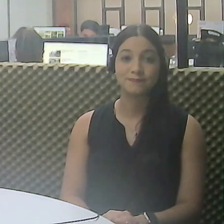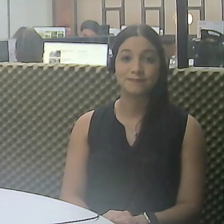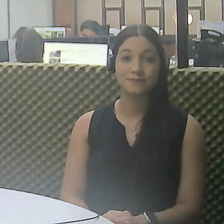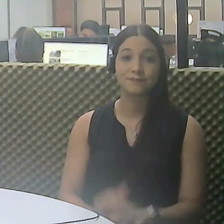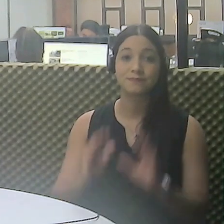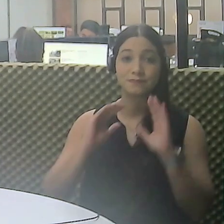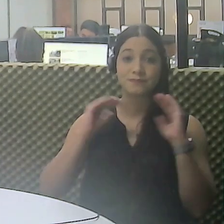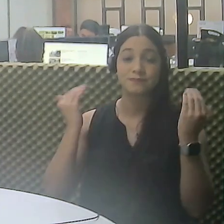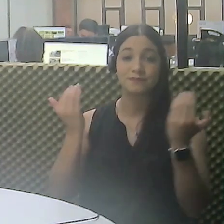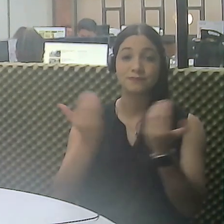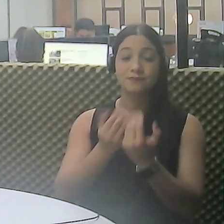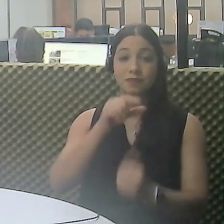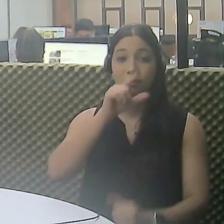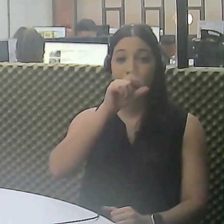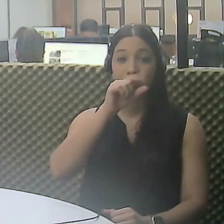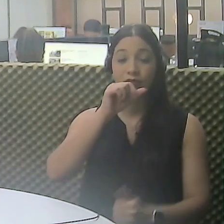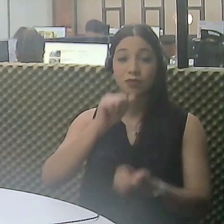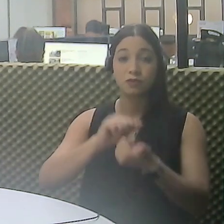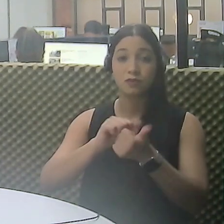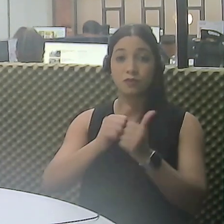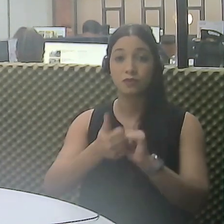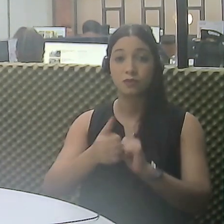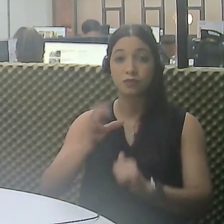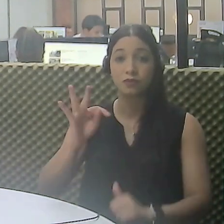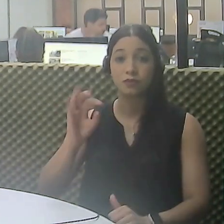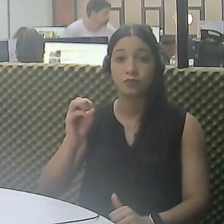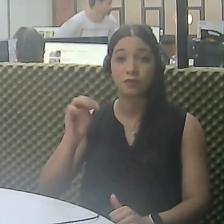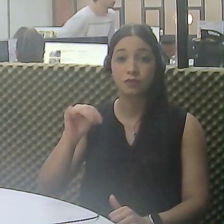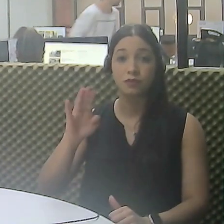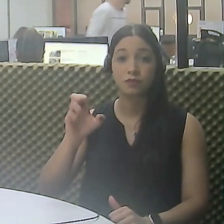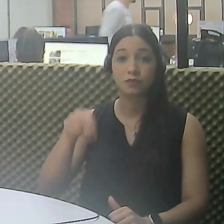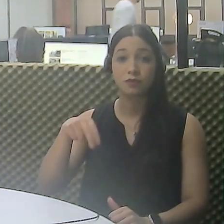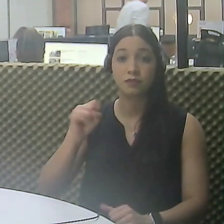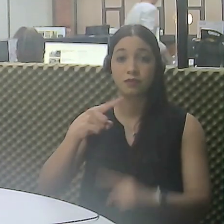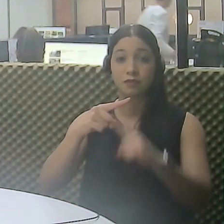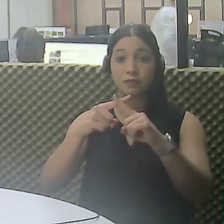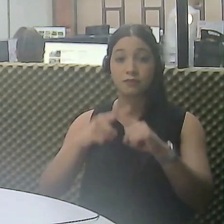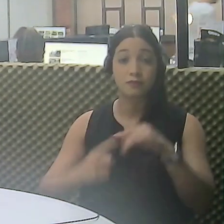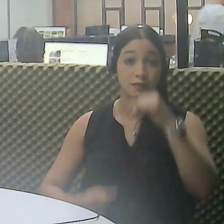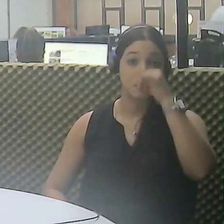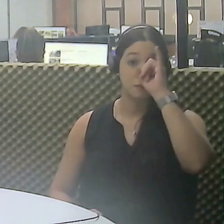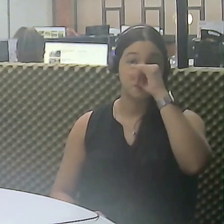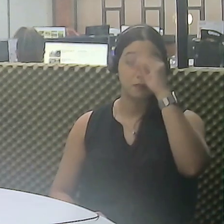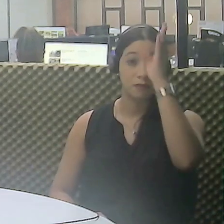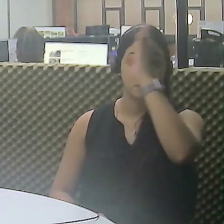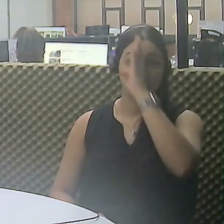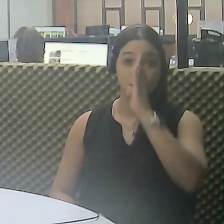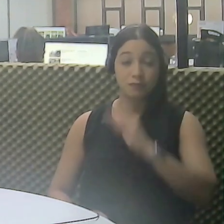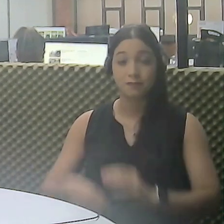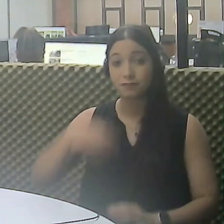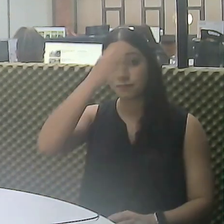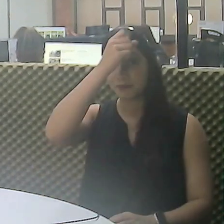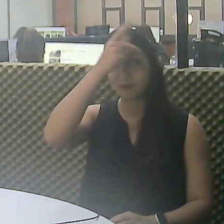Estádio Parque do Sabiá vai receber o jogo entre Tombense e Palmeiras pela Copa do Brasil. O